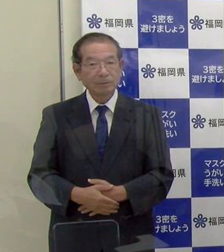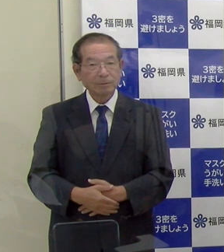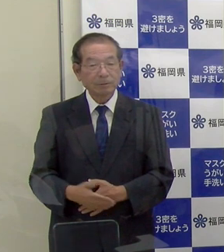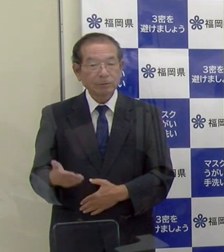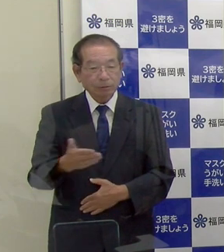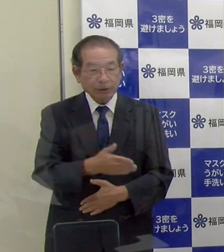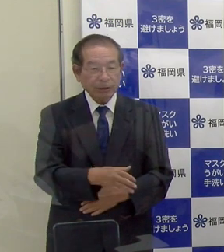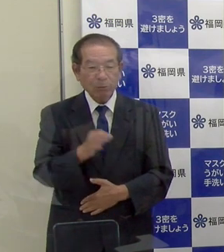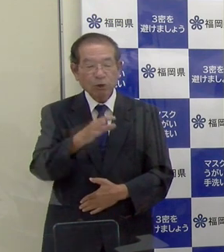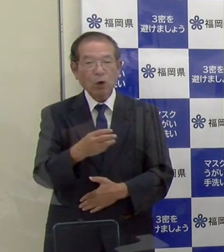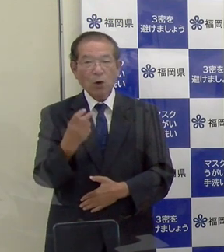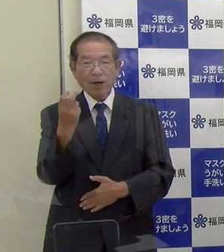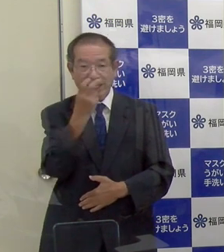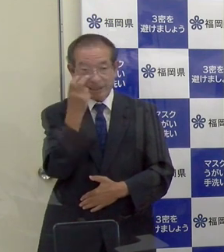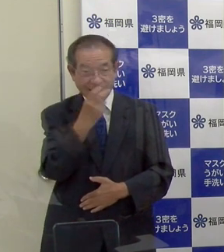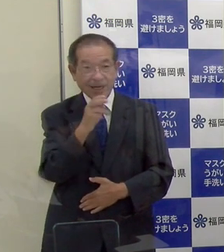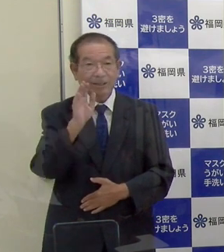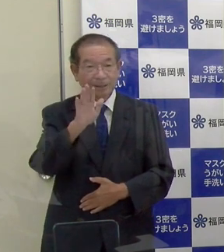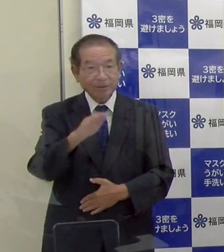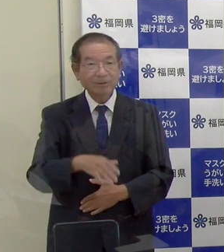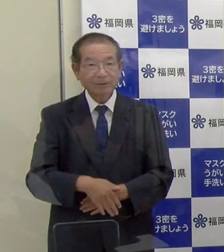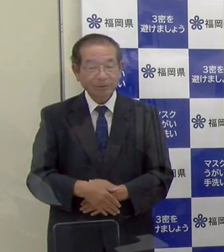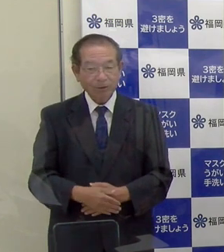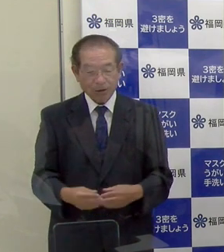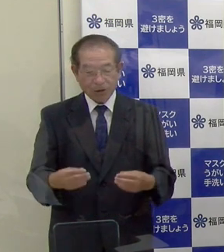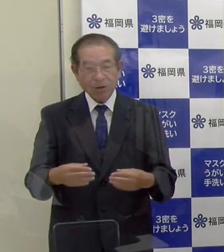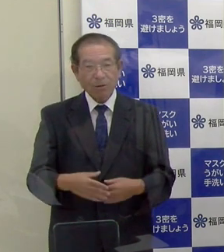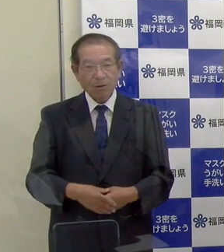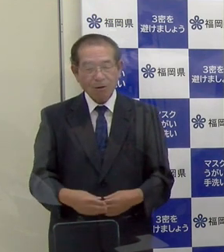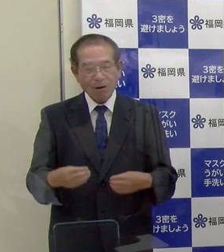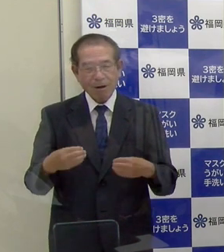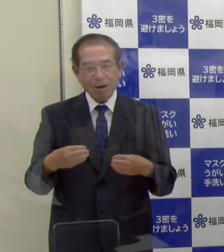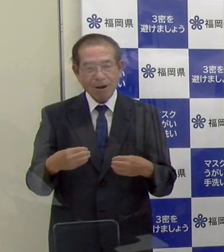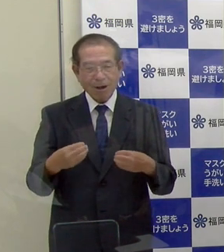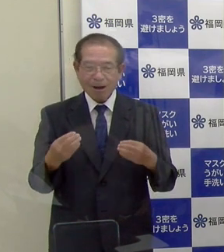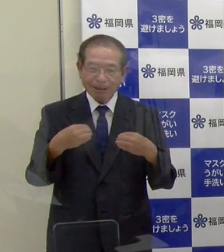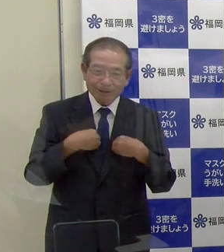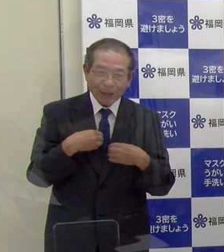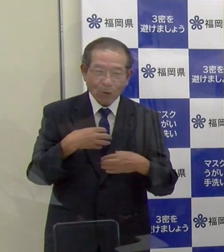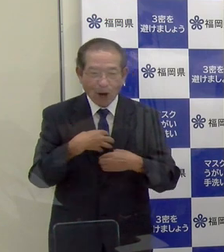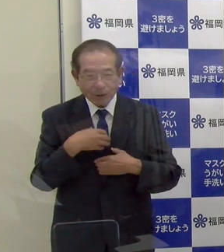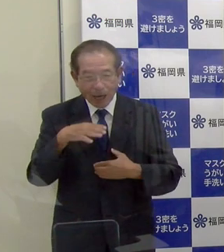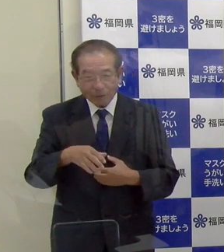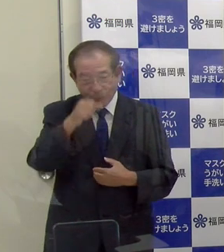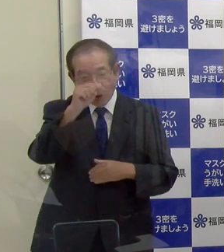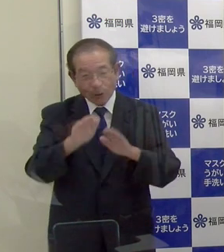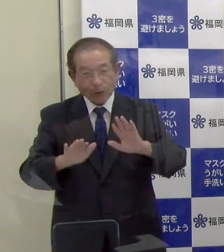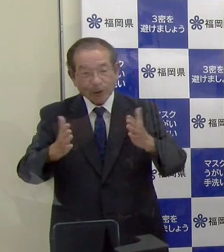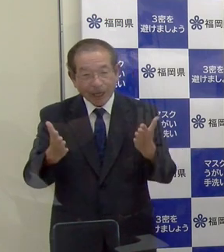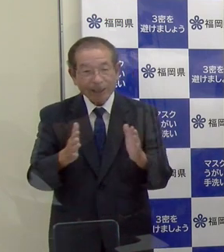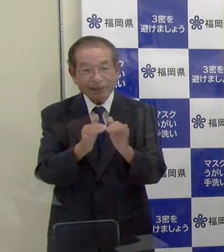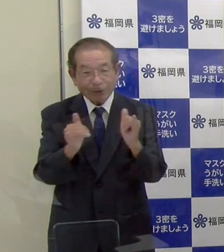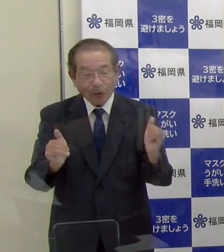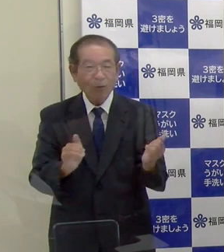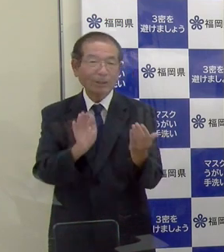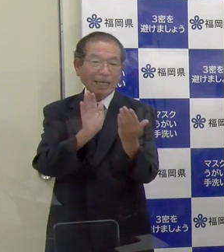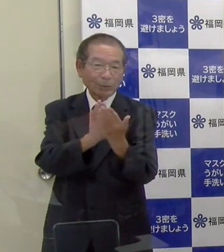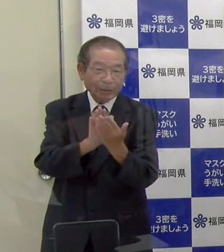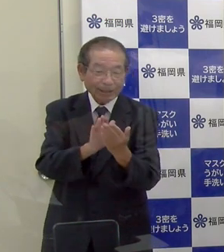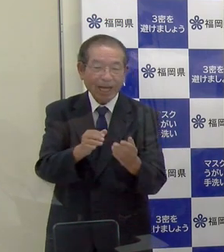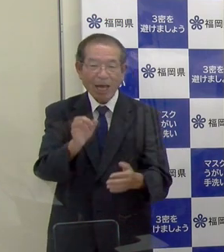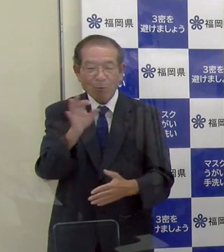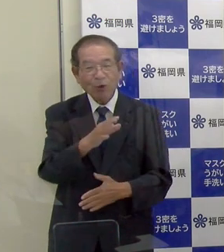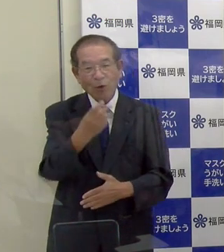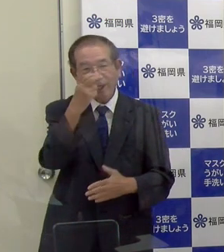次に無料検査でございます感染について不安を感じていらっしゃる無症状の方を対象とした無料検査